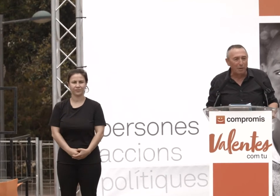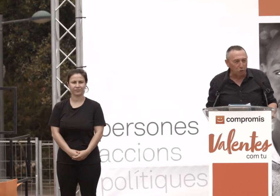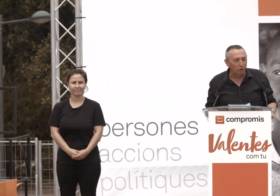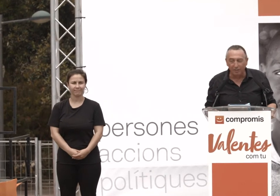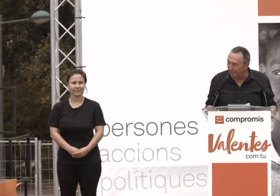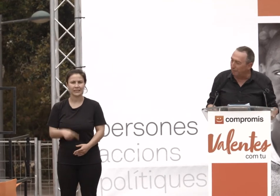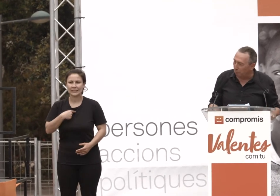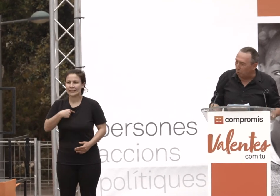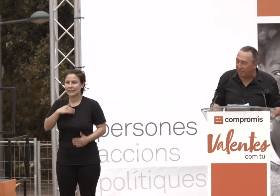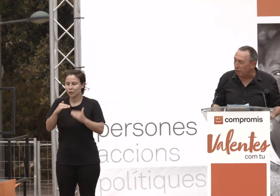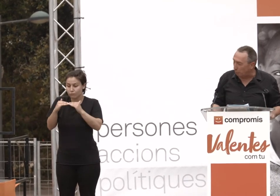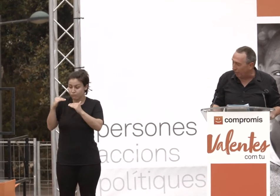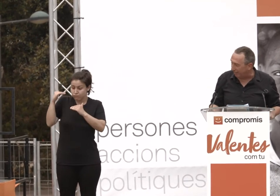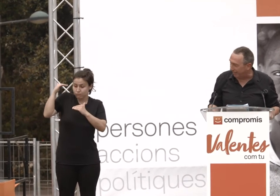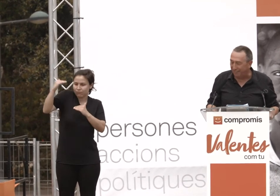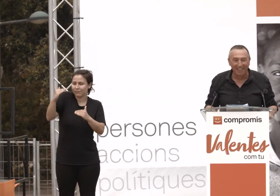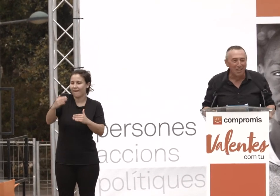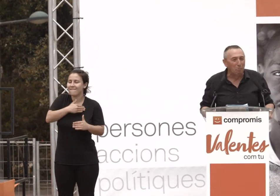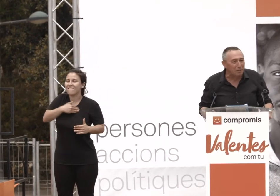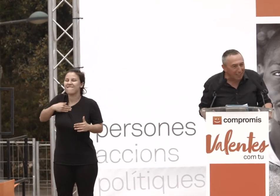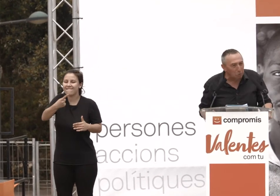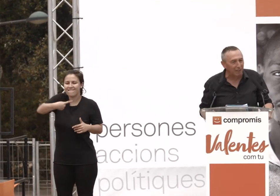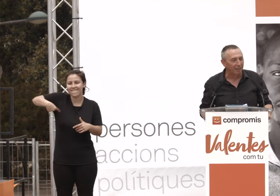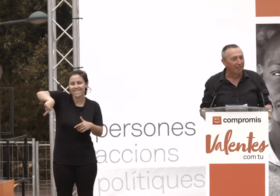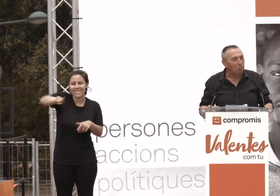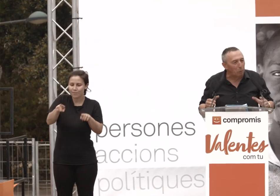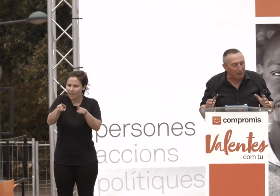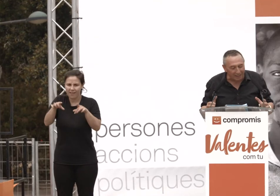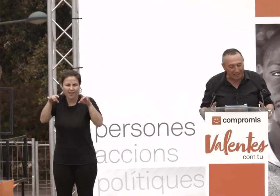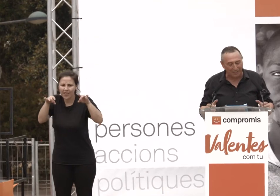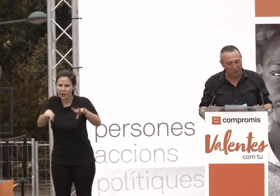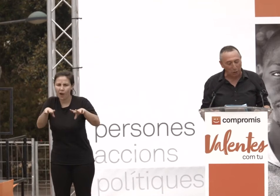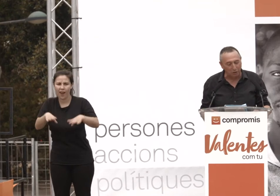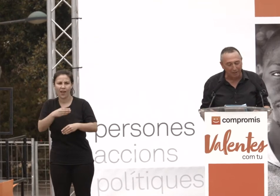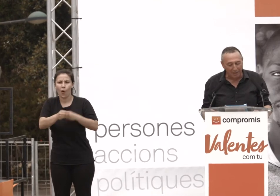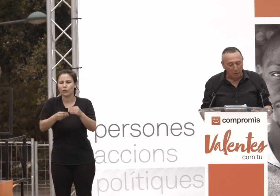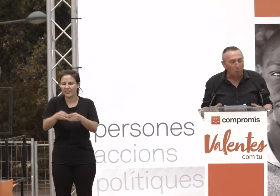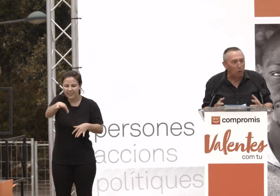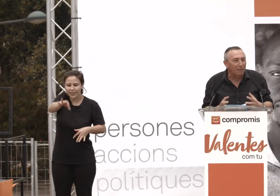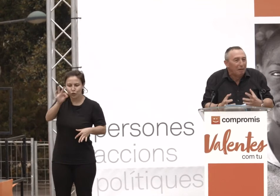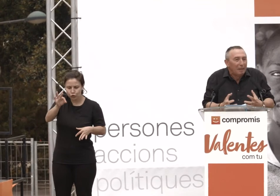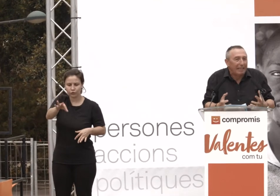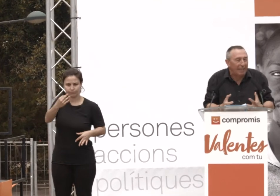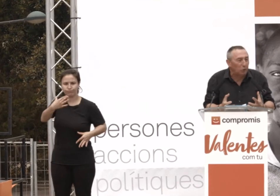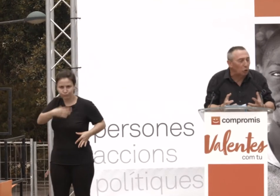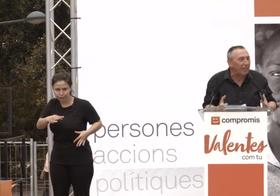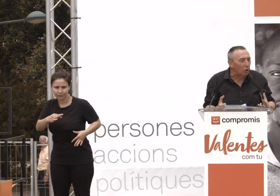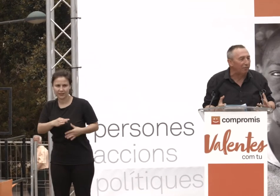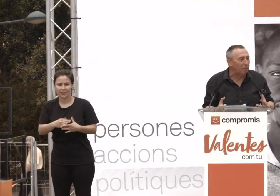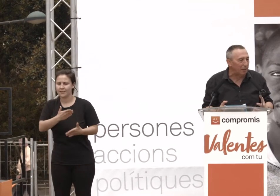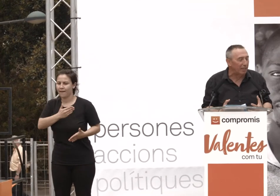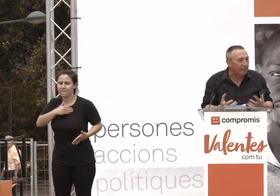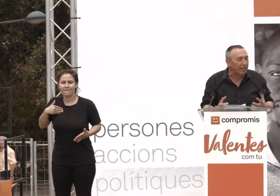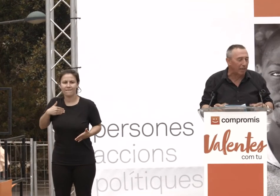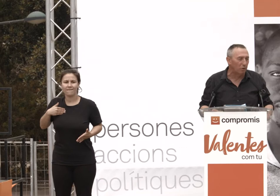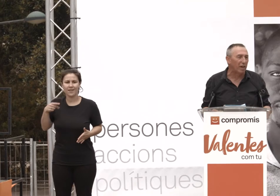Jo de major vull ser com vosaltres. Vull ser útil, vull prendre decisions, vull que tot allò que